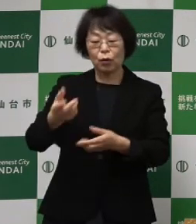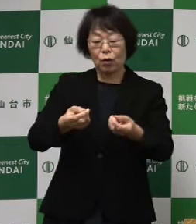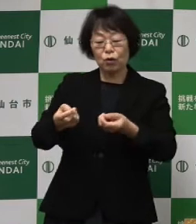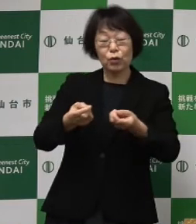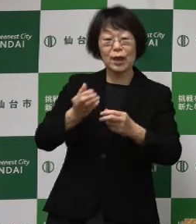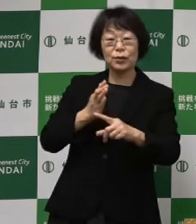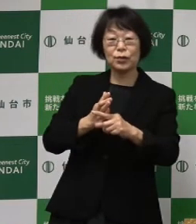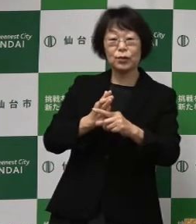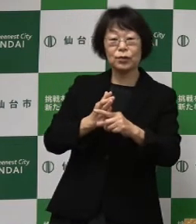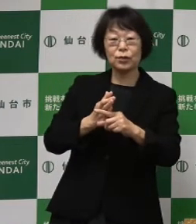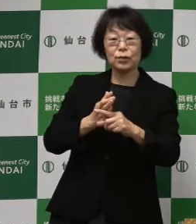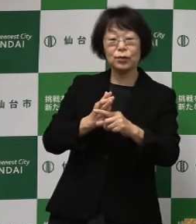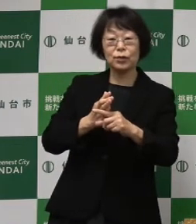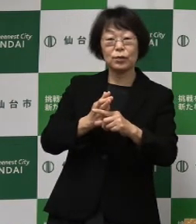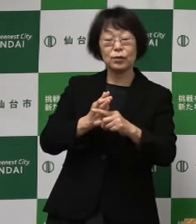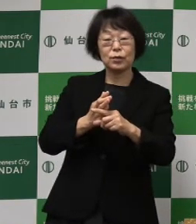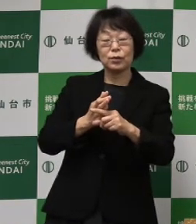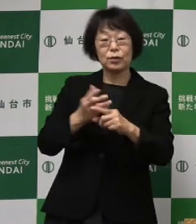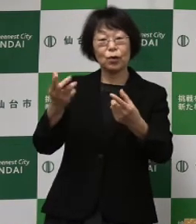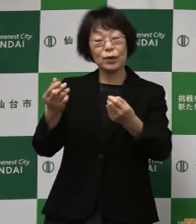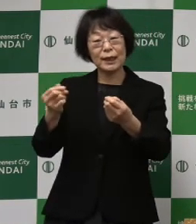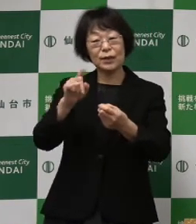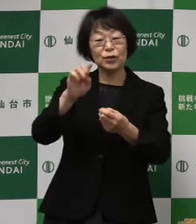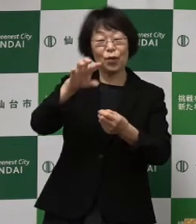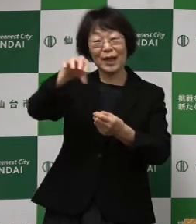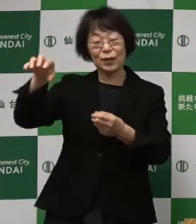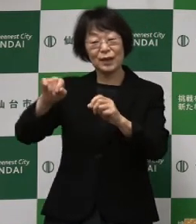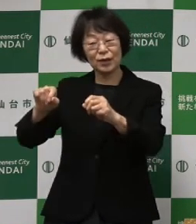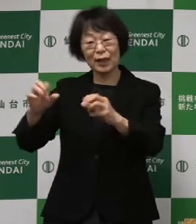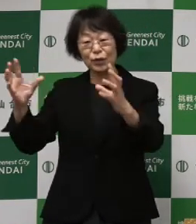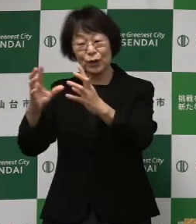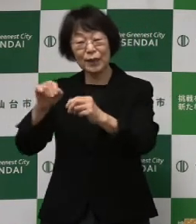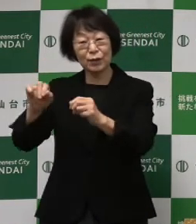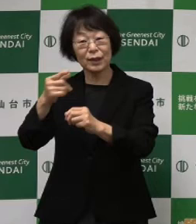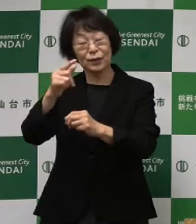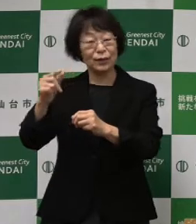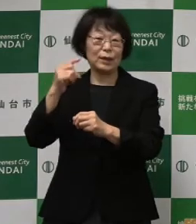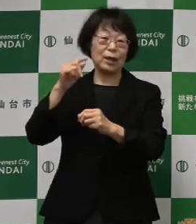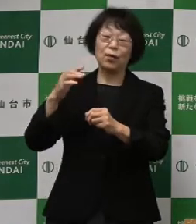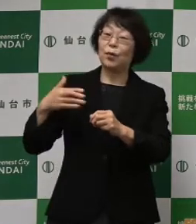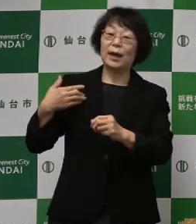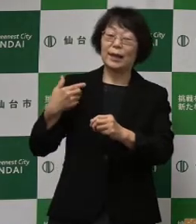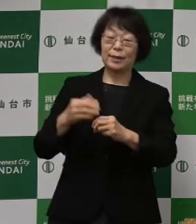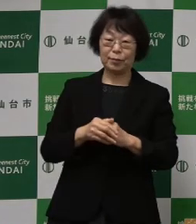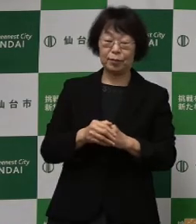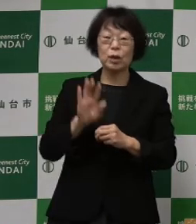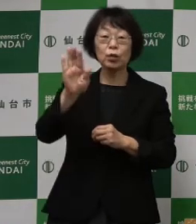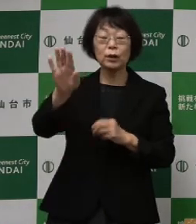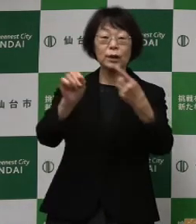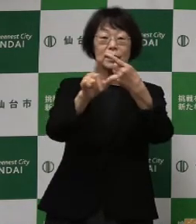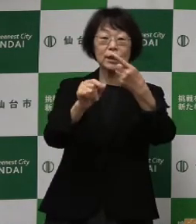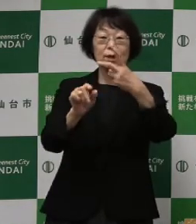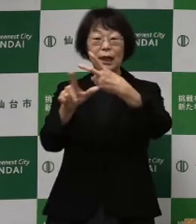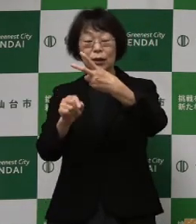でございまして、同じスケールになるかというわけではないと思います。あとその後、1月、2月以降どうな